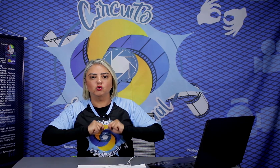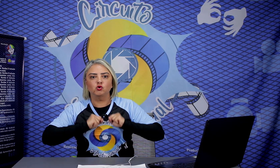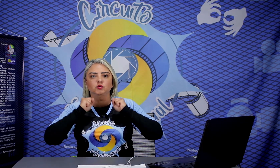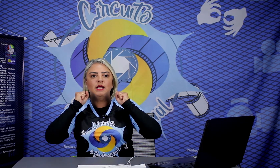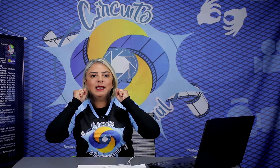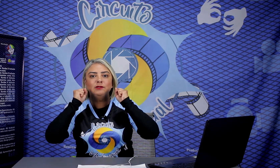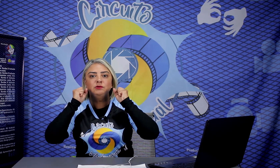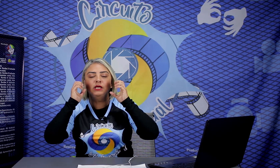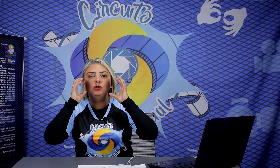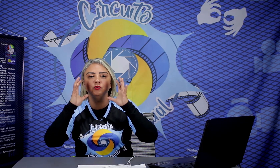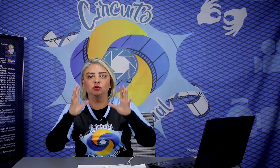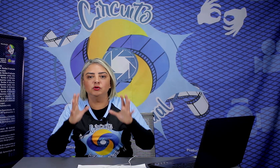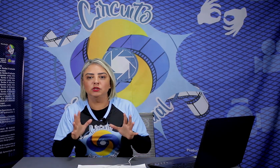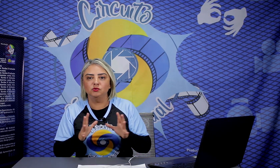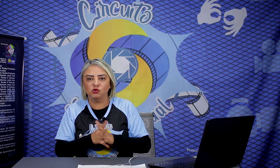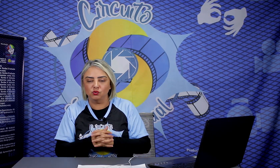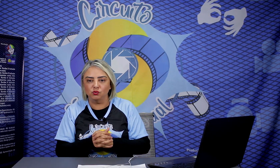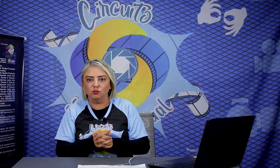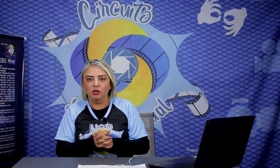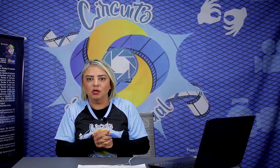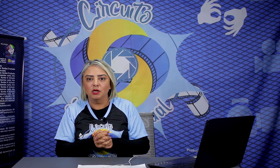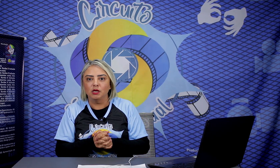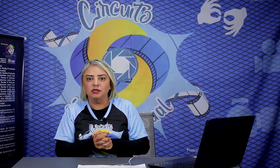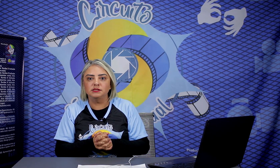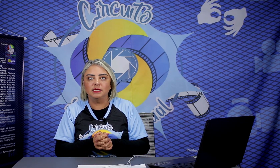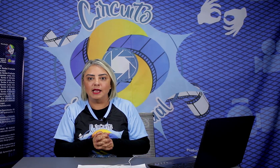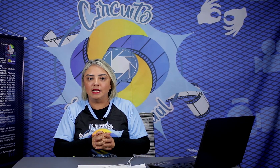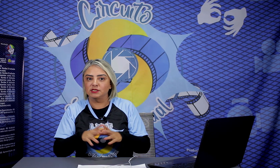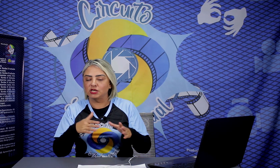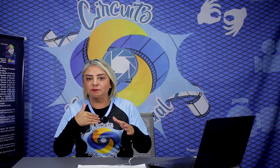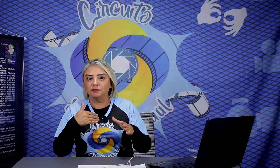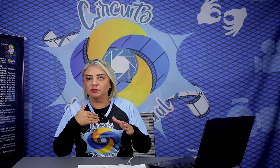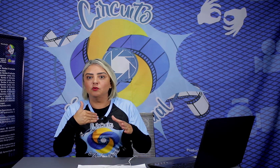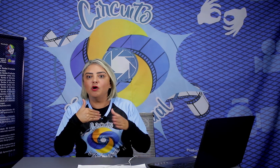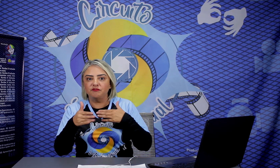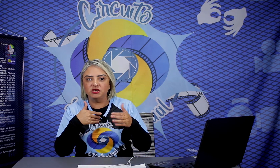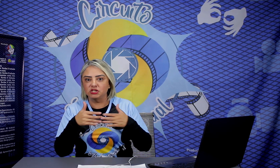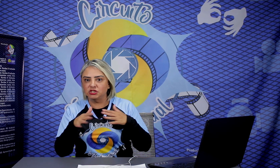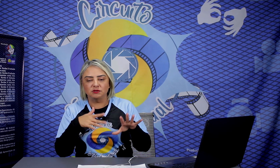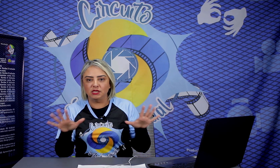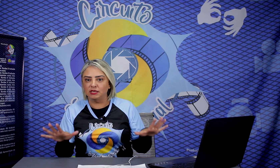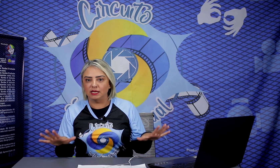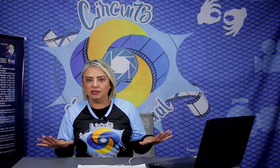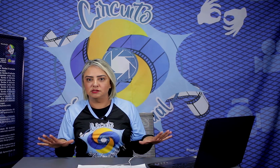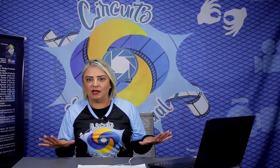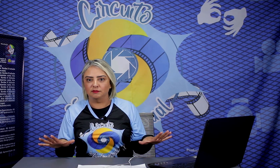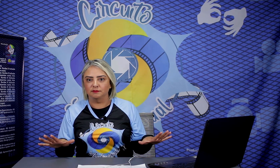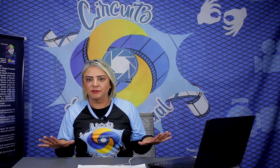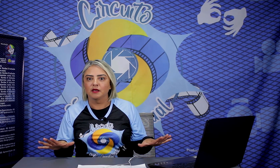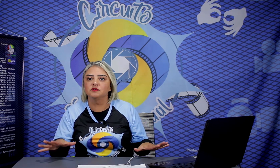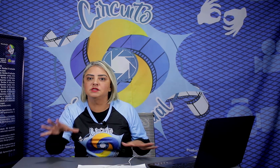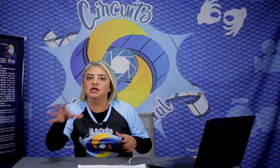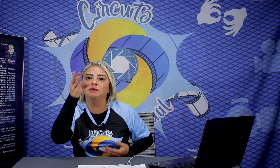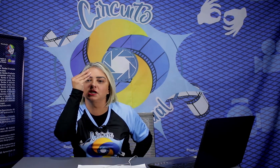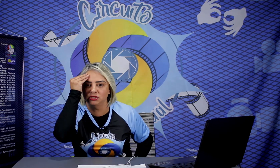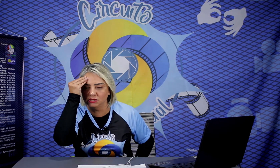surdo é lá do interior do Rio Grande do Sul, que o ouvinte a gente já não entende nada que eles falam. Você imagina o